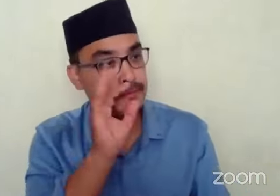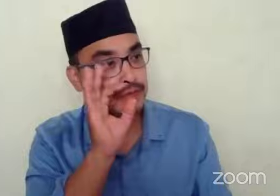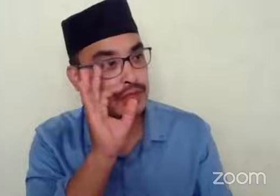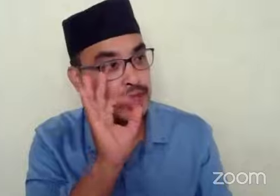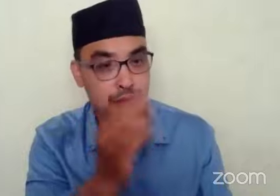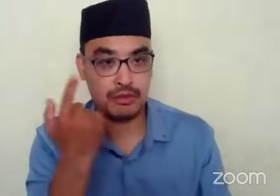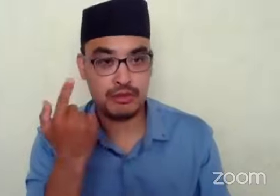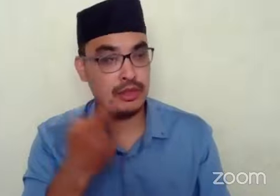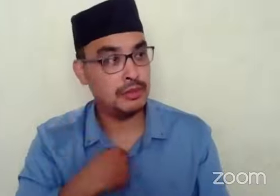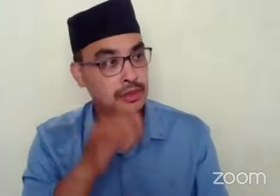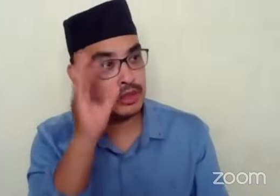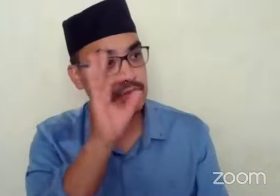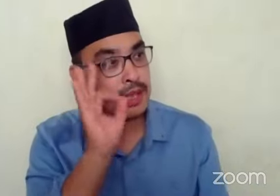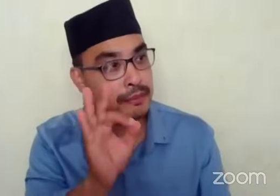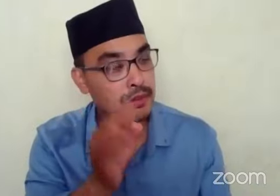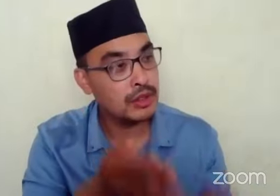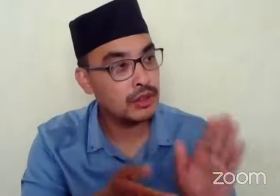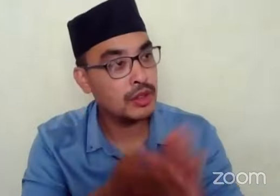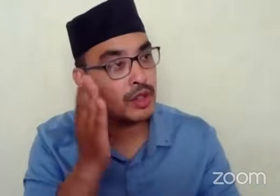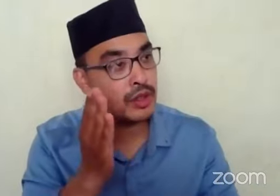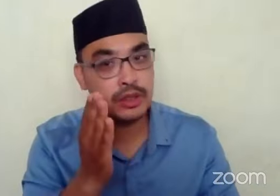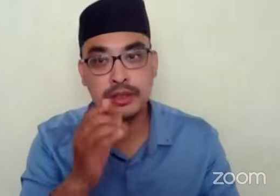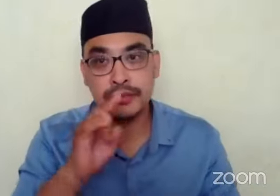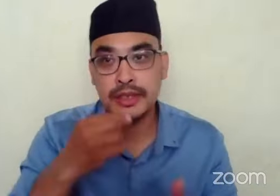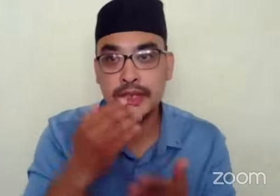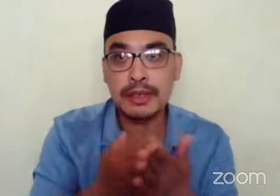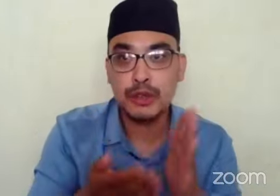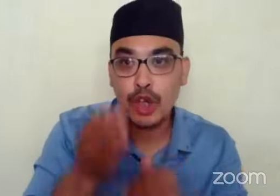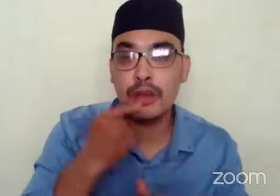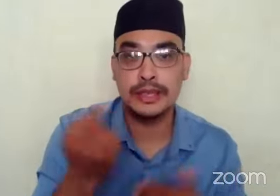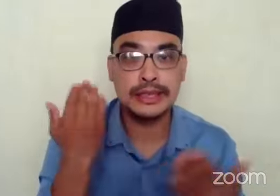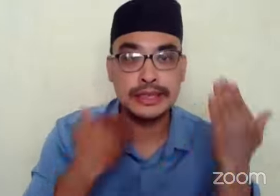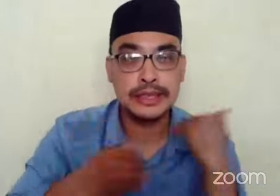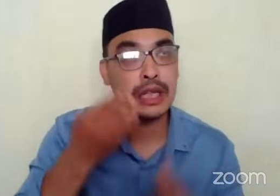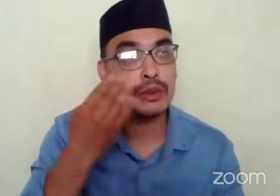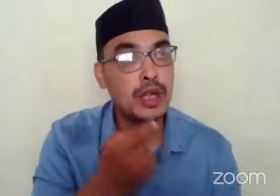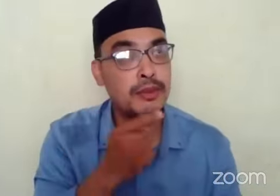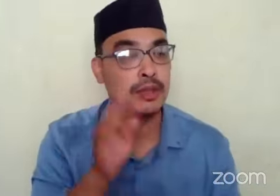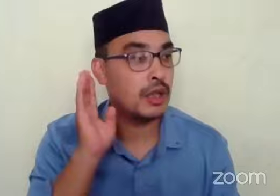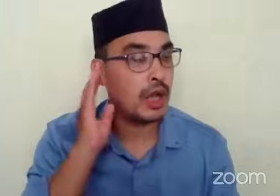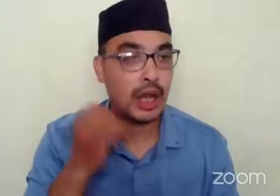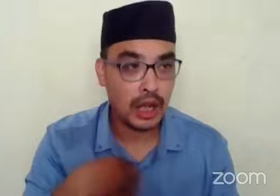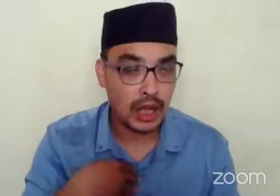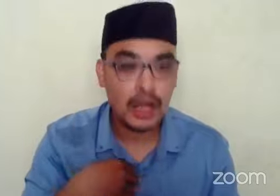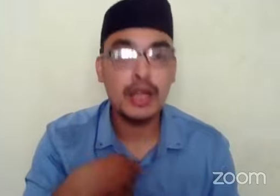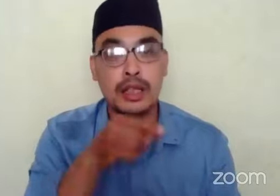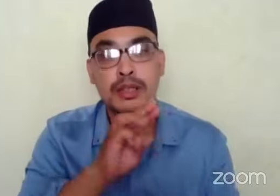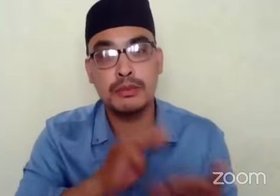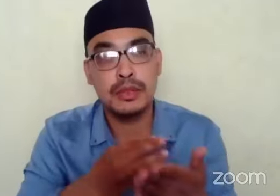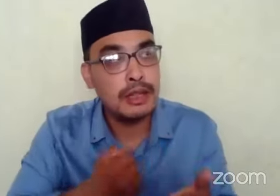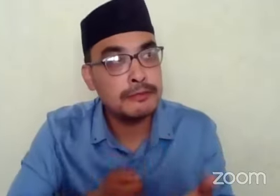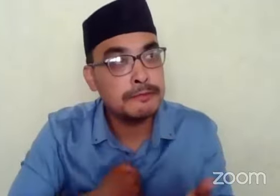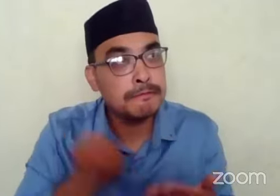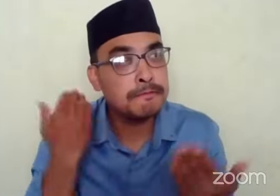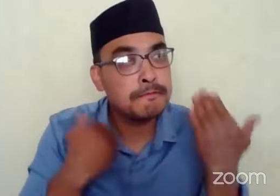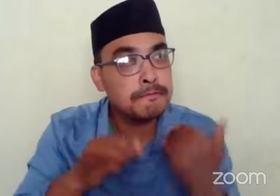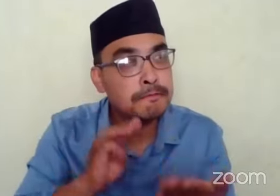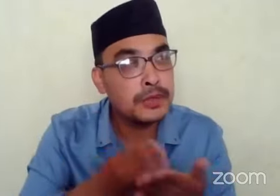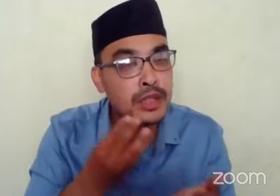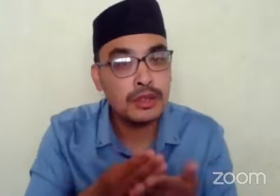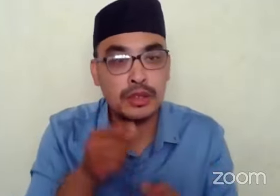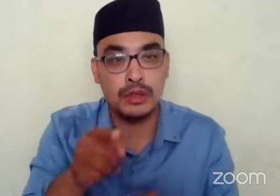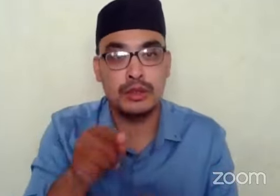यति राम्रै भएर गयो भने त तिमी माथि गिद्धे नजर गर्छ र आफूले आफ्नो चोइस अनुसारको ड्रेसअप गर्यो भने पनि हिंसा हुन सक्छ